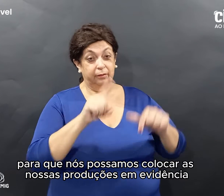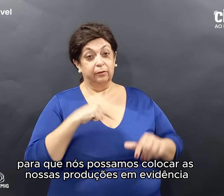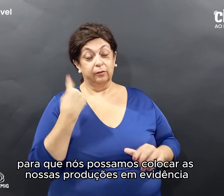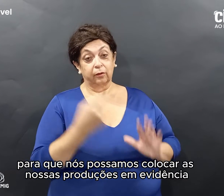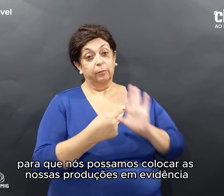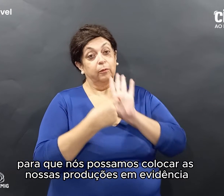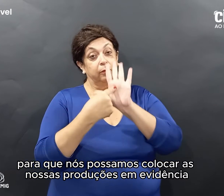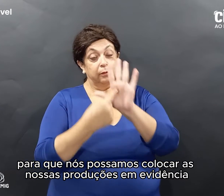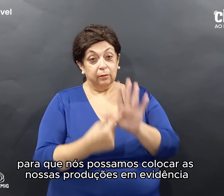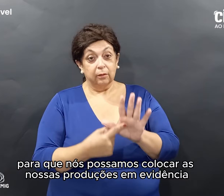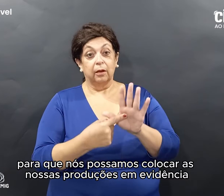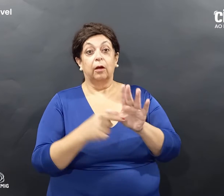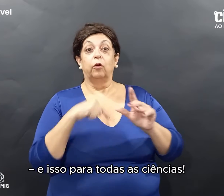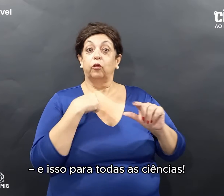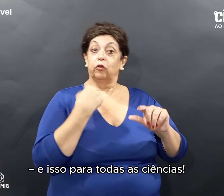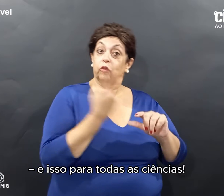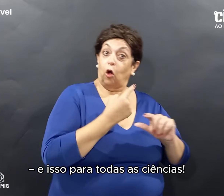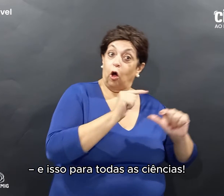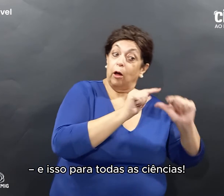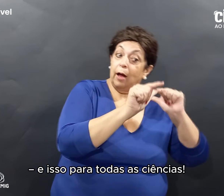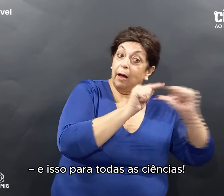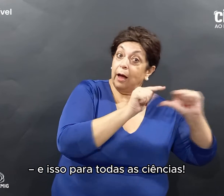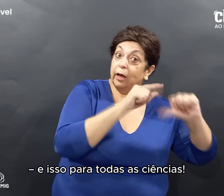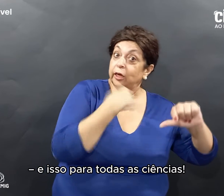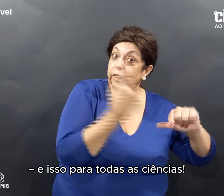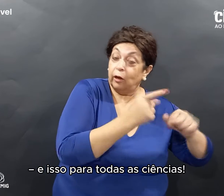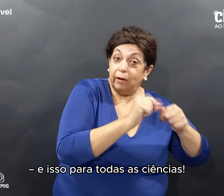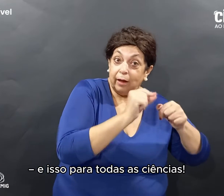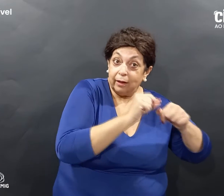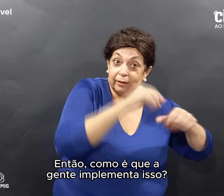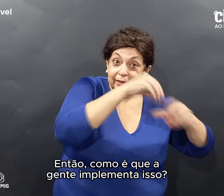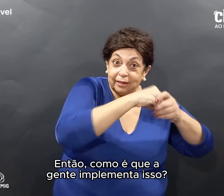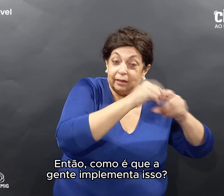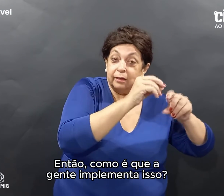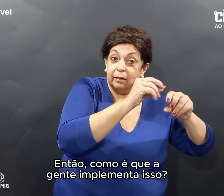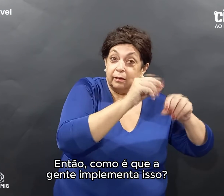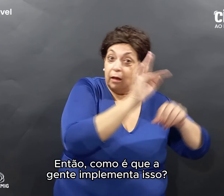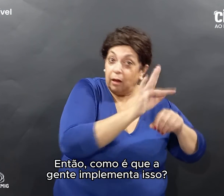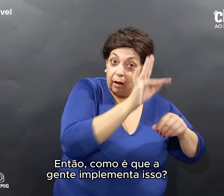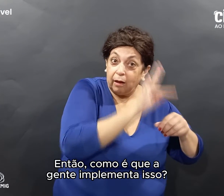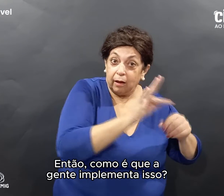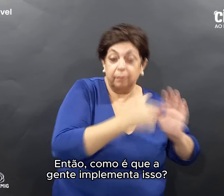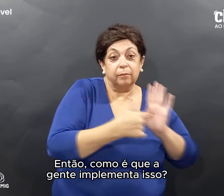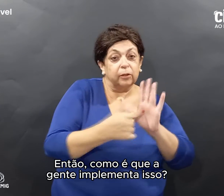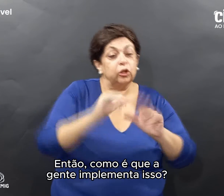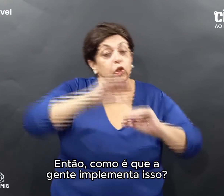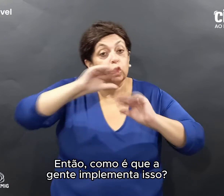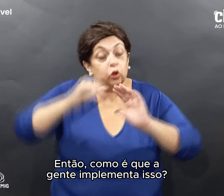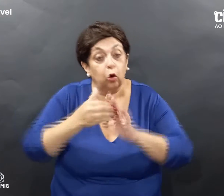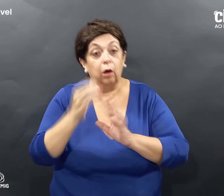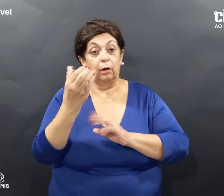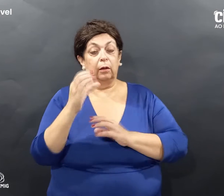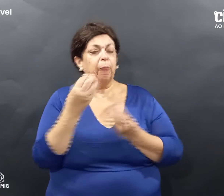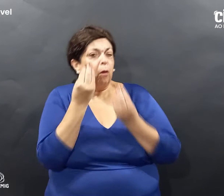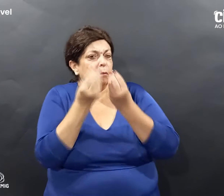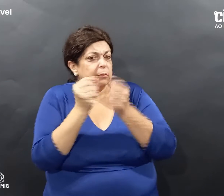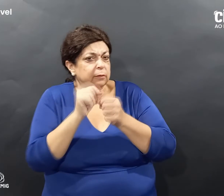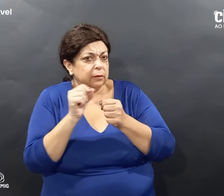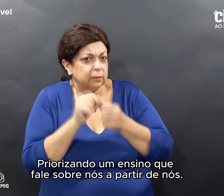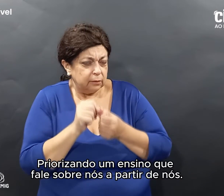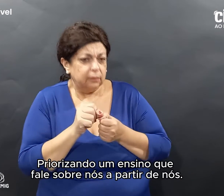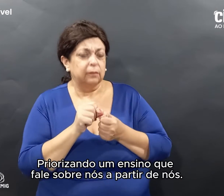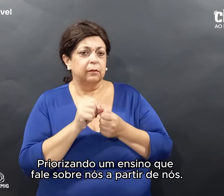nossas produções em evidência. E isso para todas as ciências. Então, como é que a gente implementa isso, né?